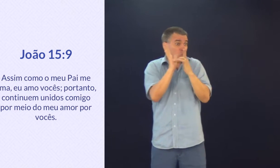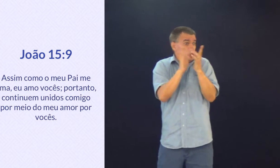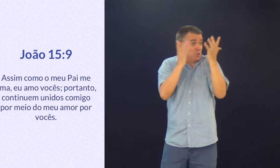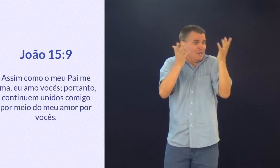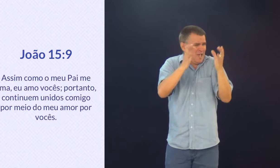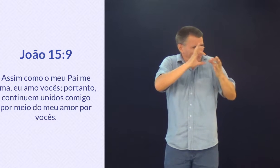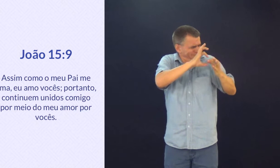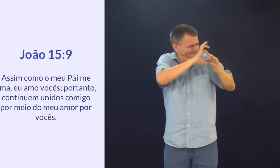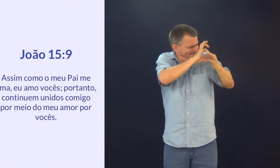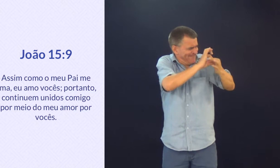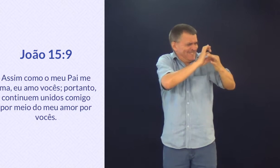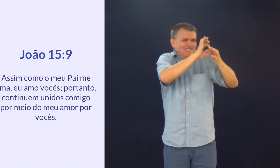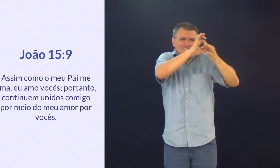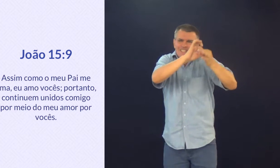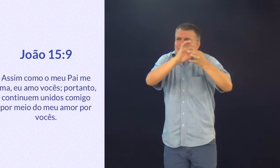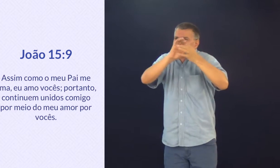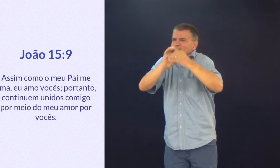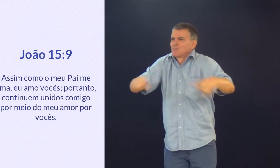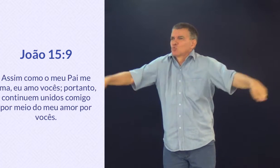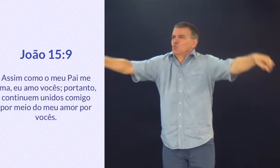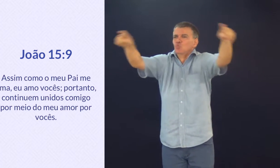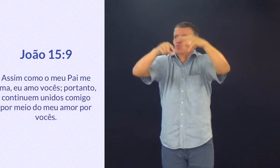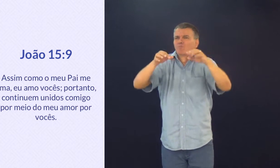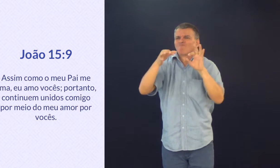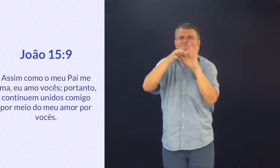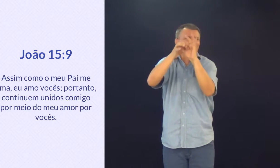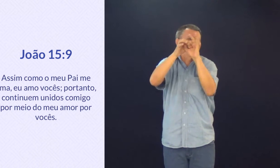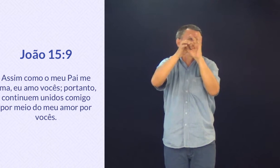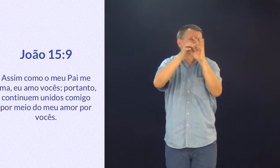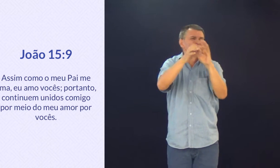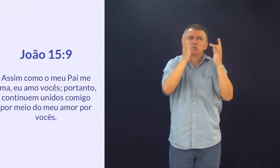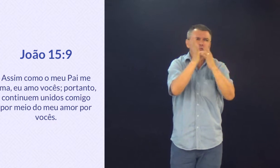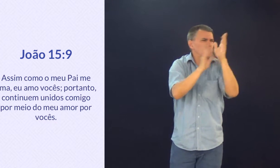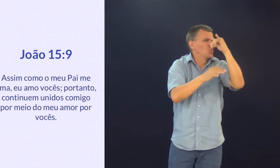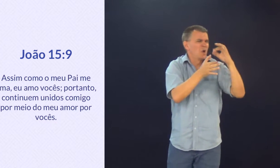e justo disse isso ele quer unir as pessoas em amor